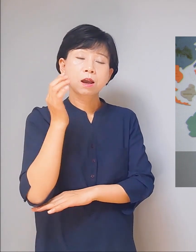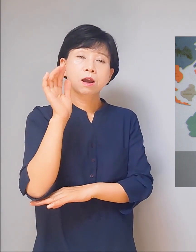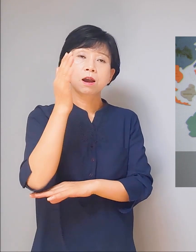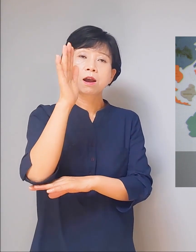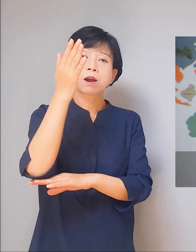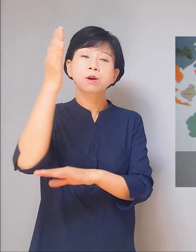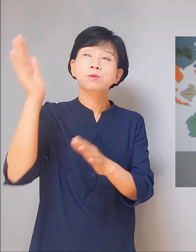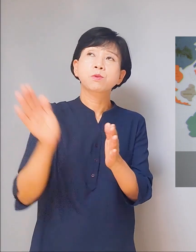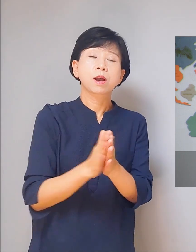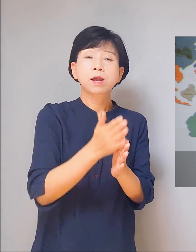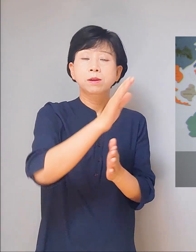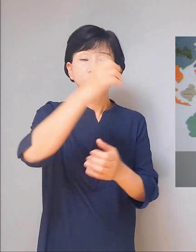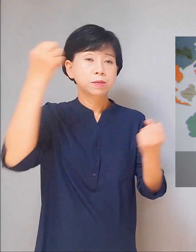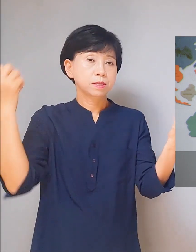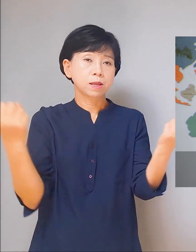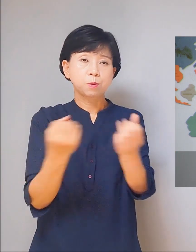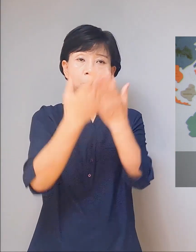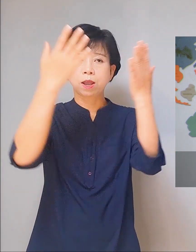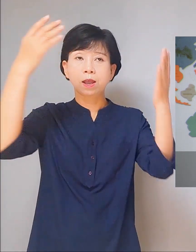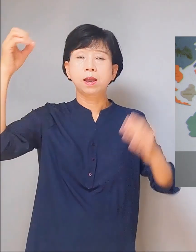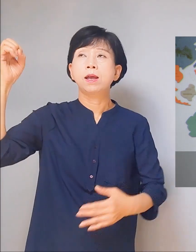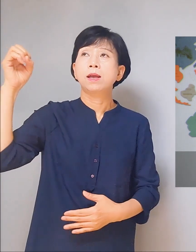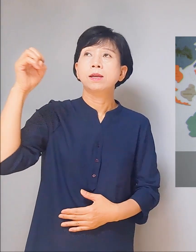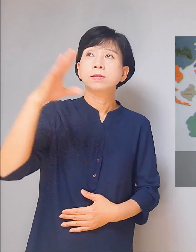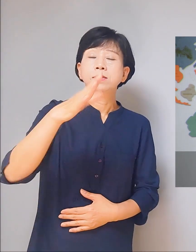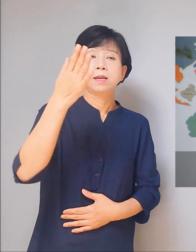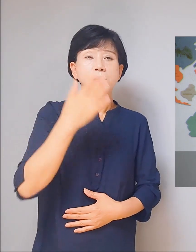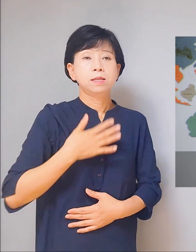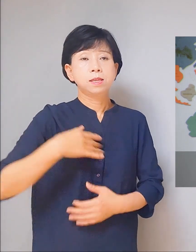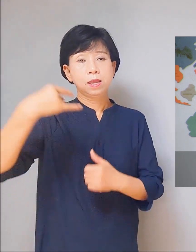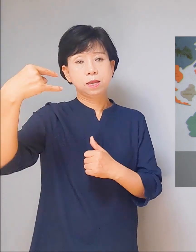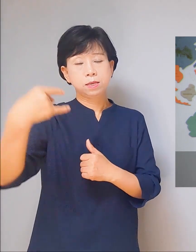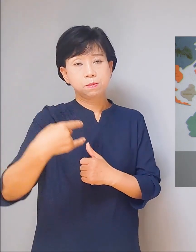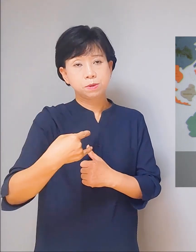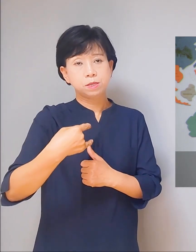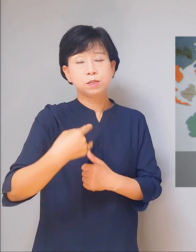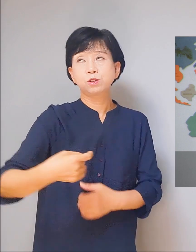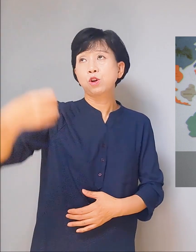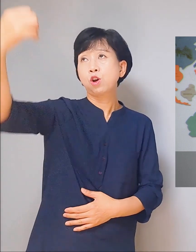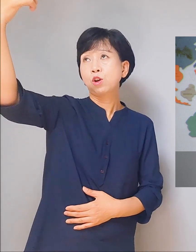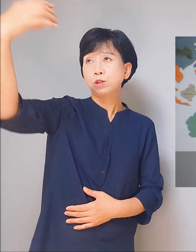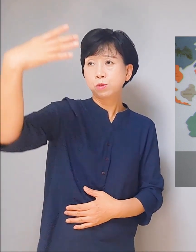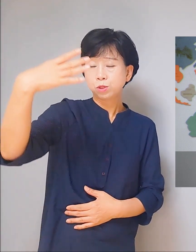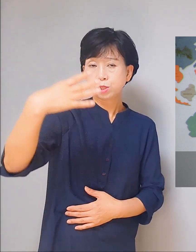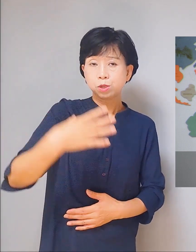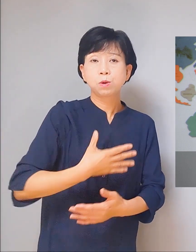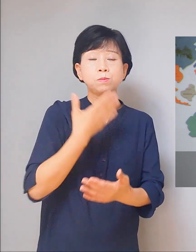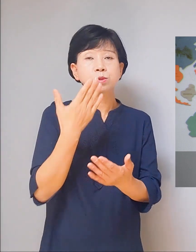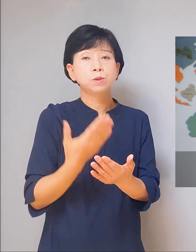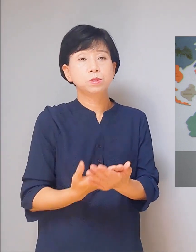주의 영광 빛난 광채 내게 비춰